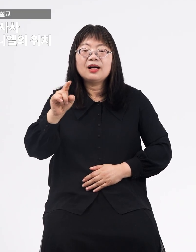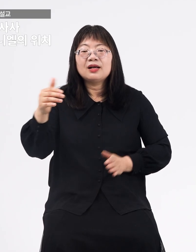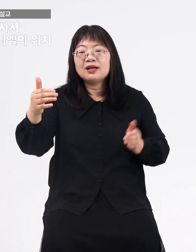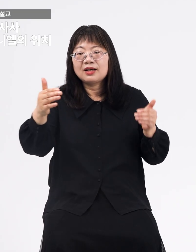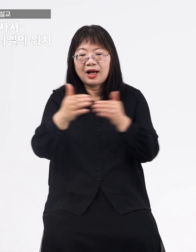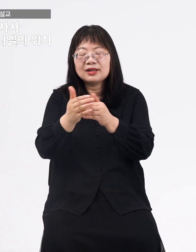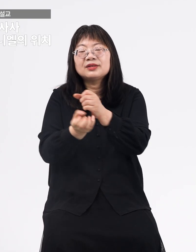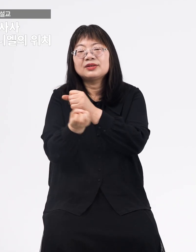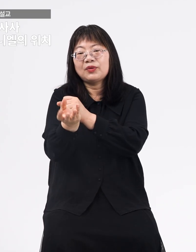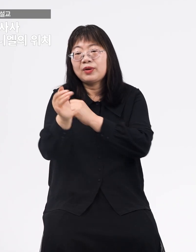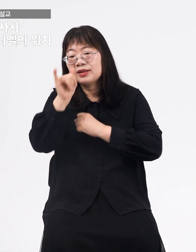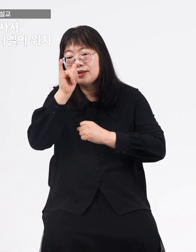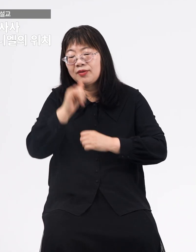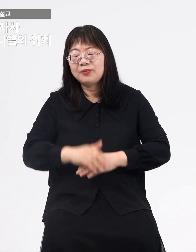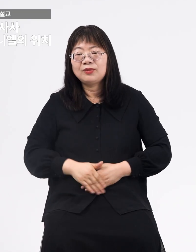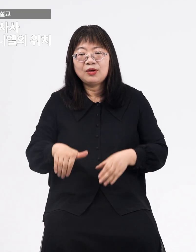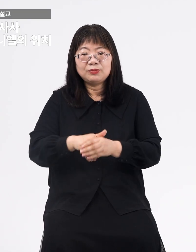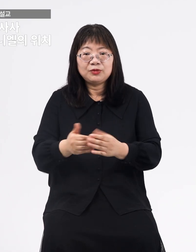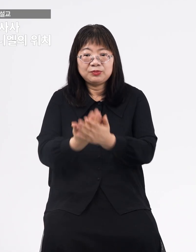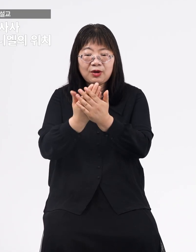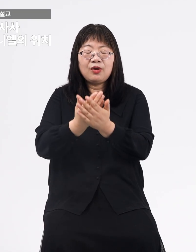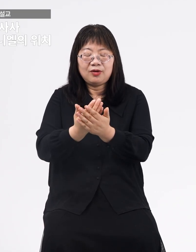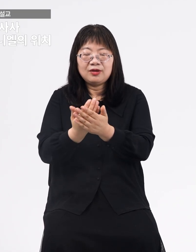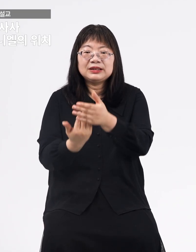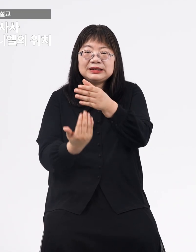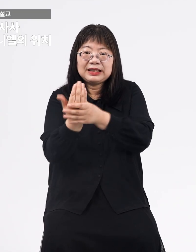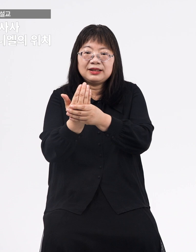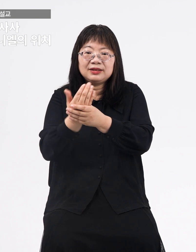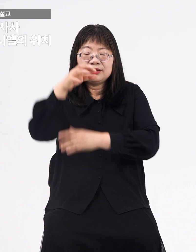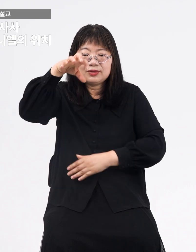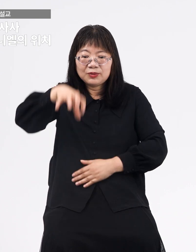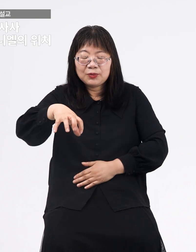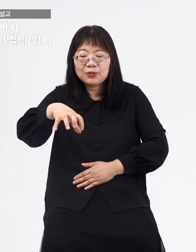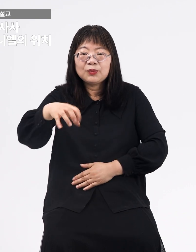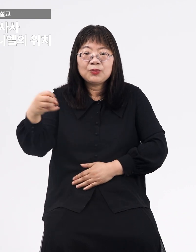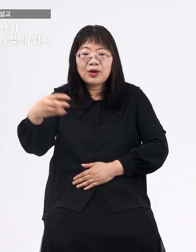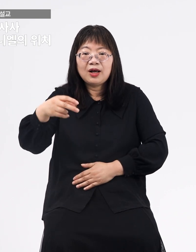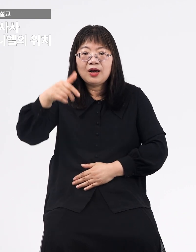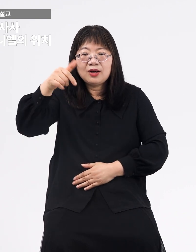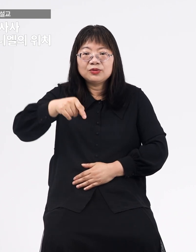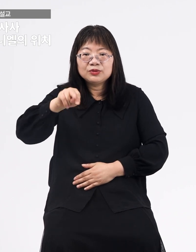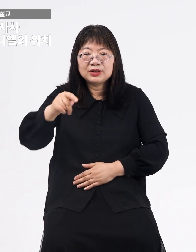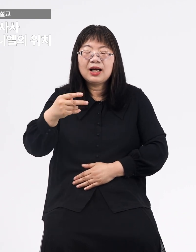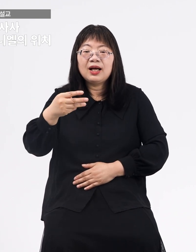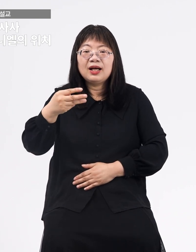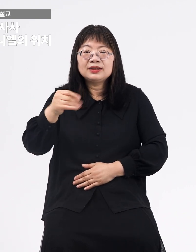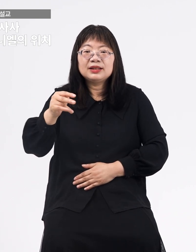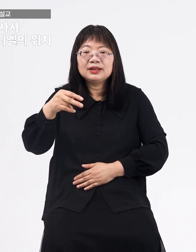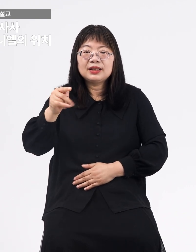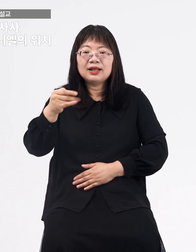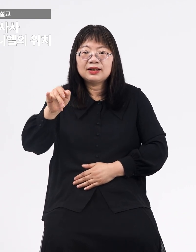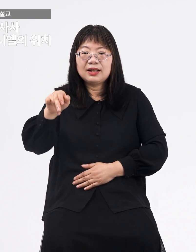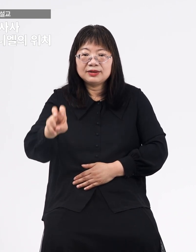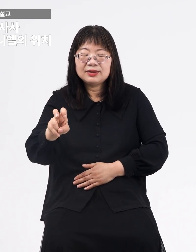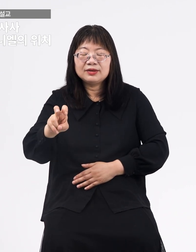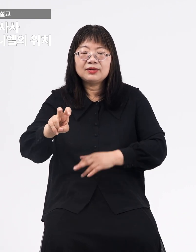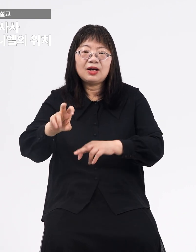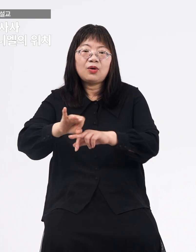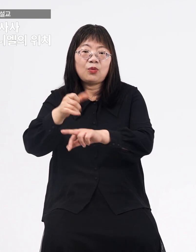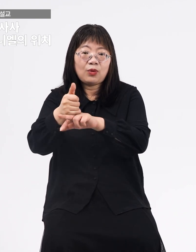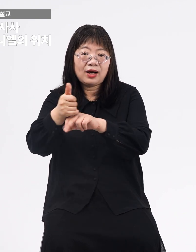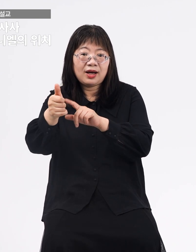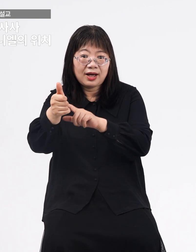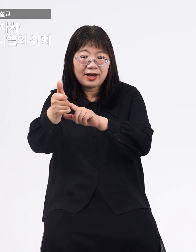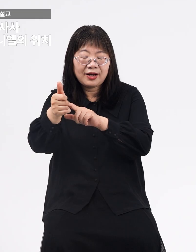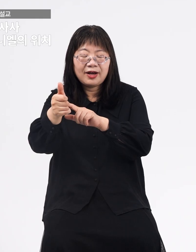넘어서서 거기에는 문명의 발상지뿐만 아니라 구산 리사다임이라는 왕이 등장을 합니다. 메소포타미아